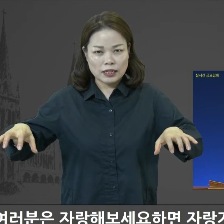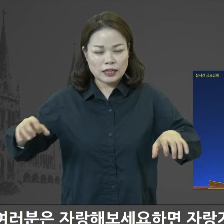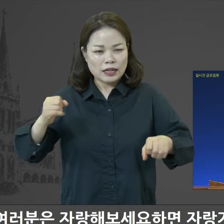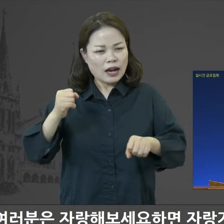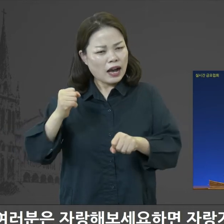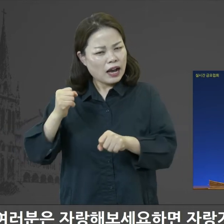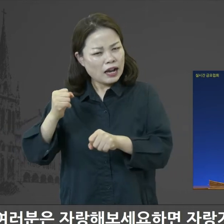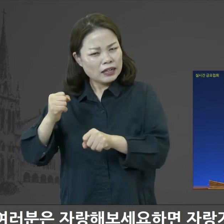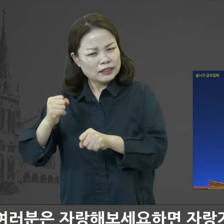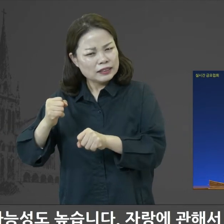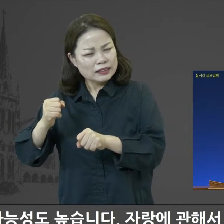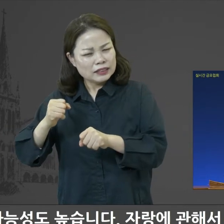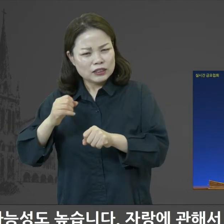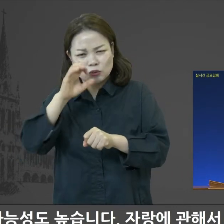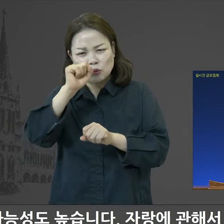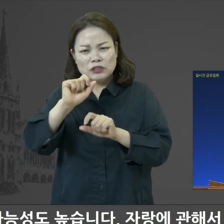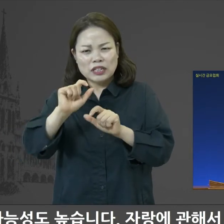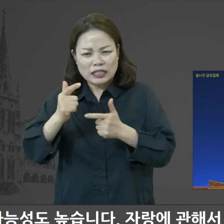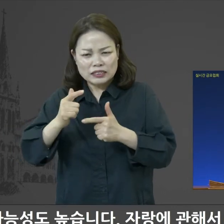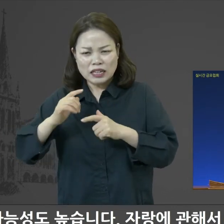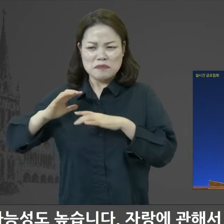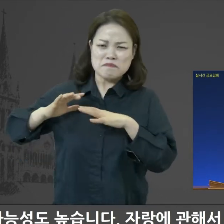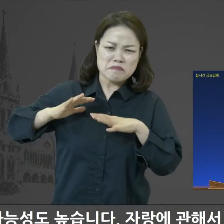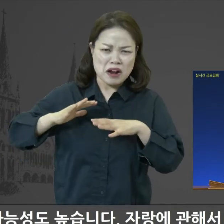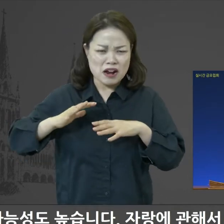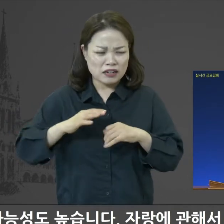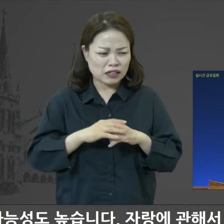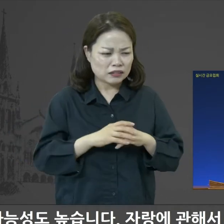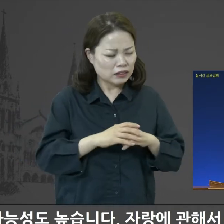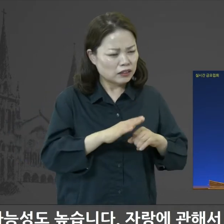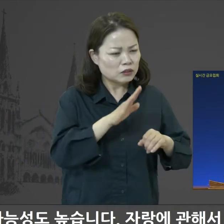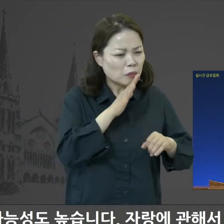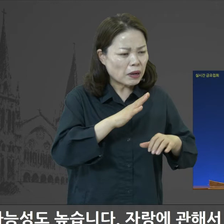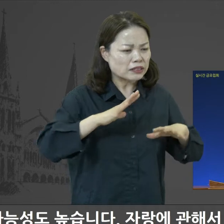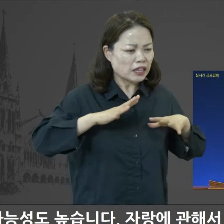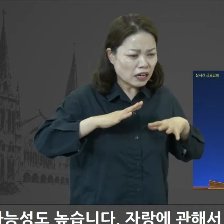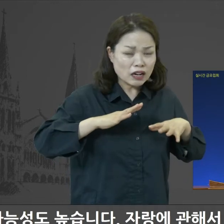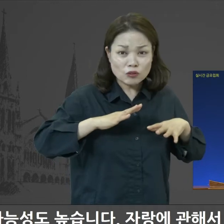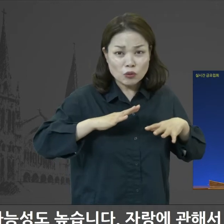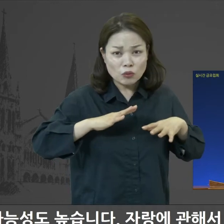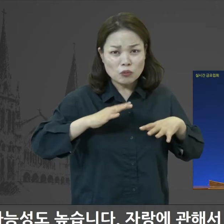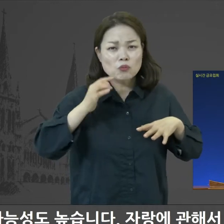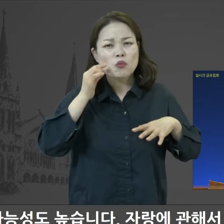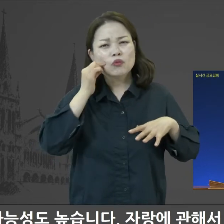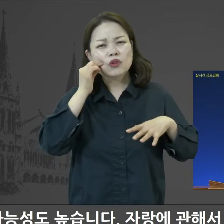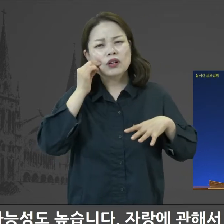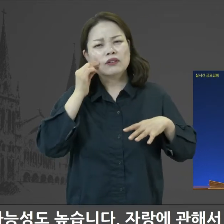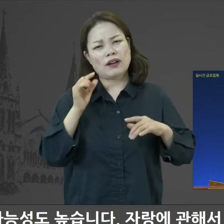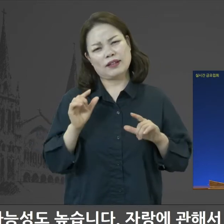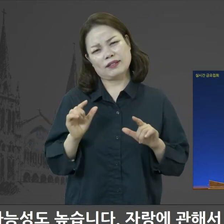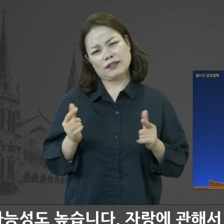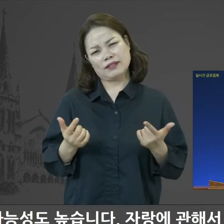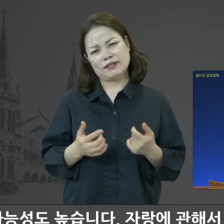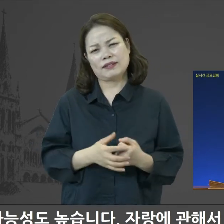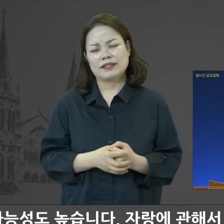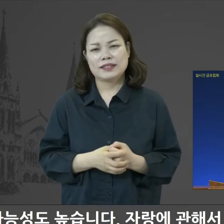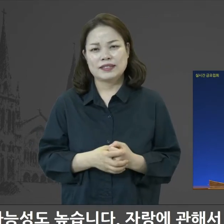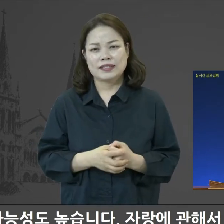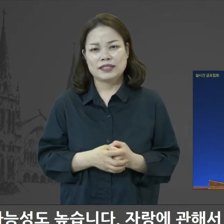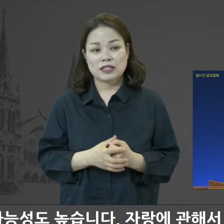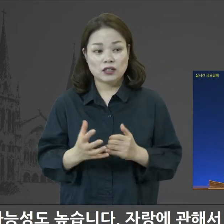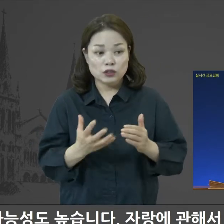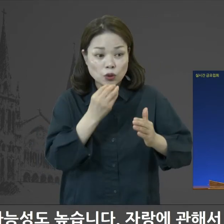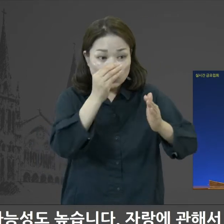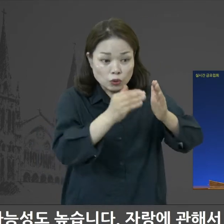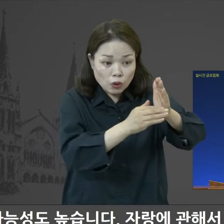해서는 안 좋은 자랑은 실컷 해야 되고 막상 해야 될 자랑은 잘 못하고 안 하는 것이, 그래서